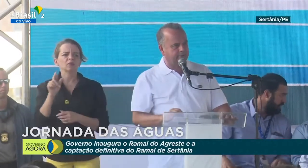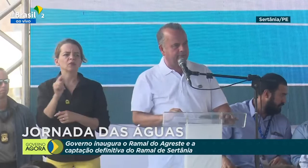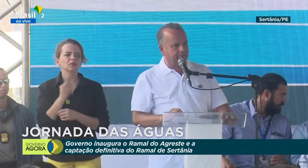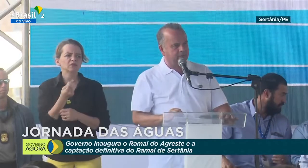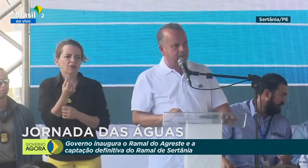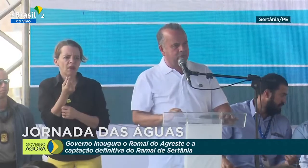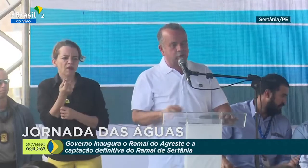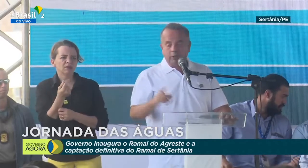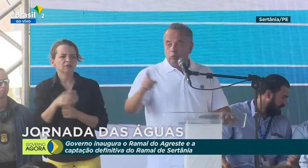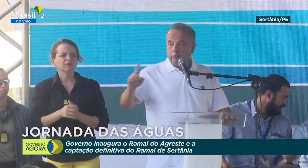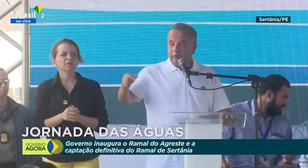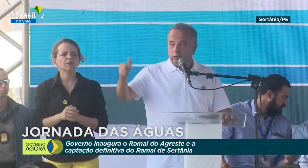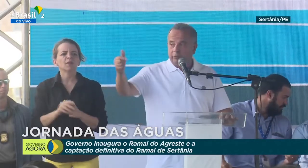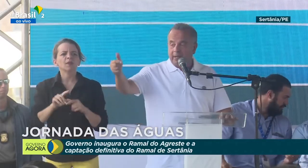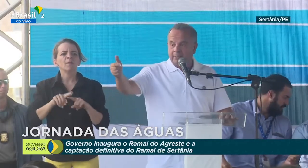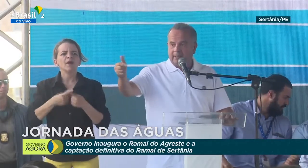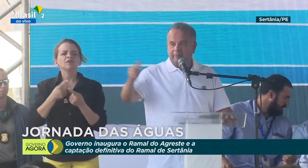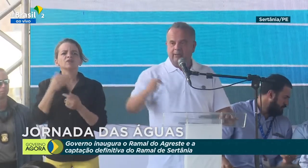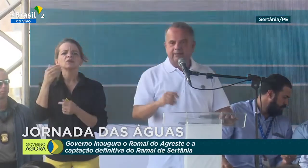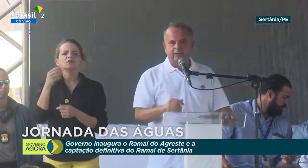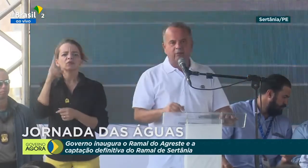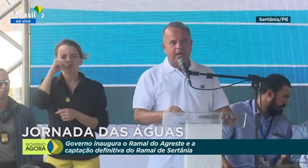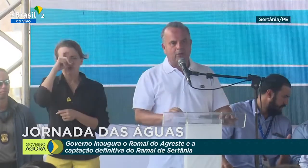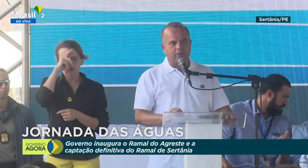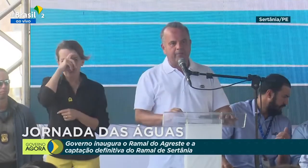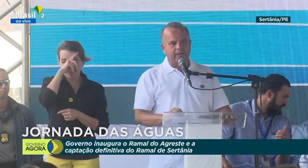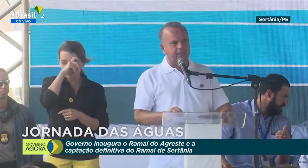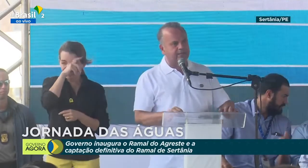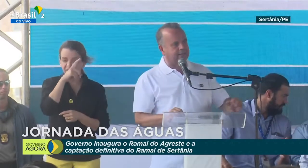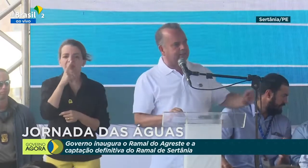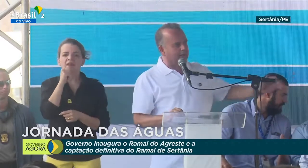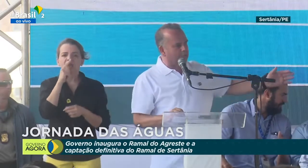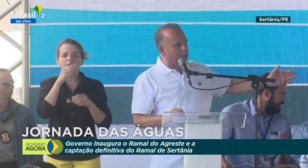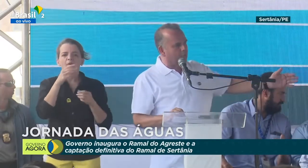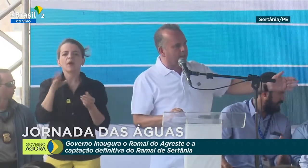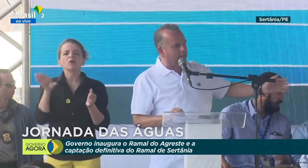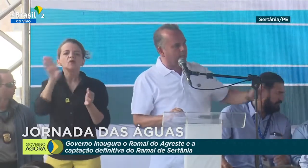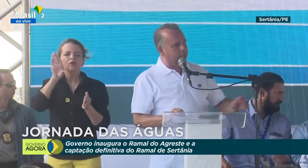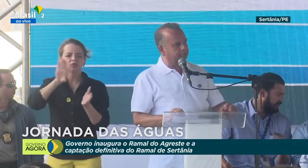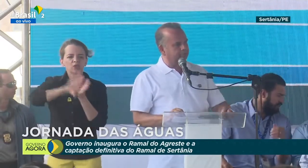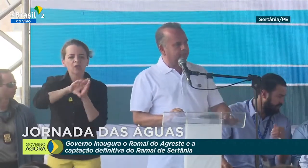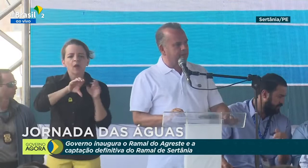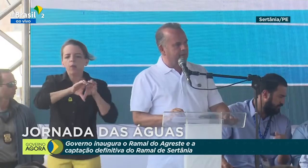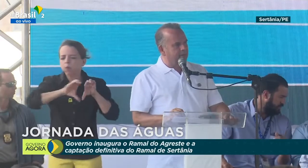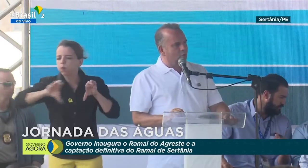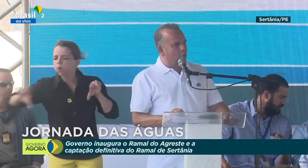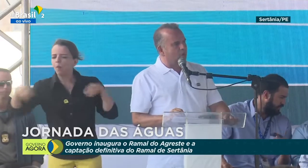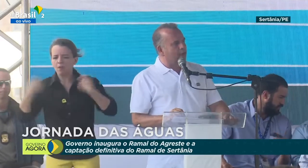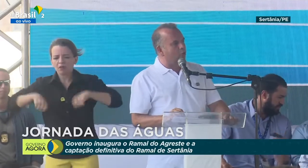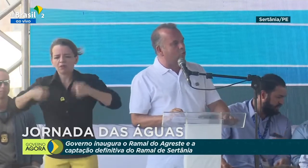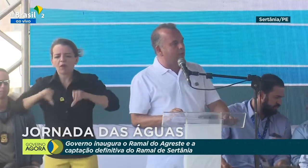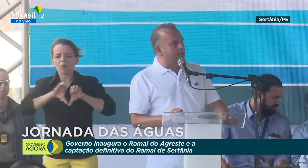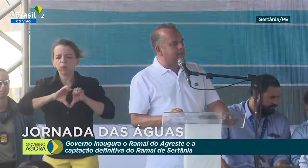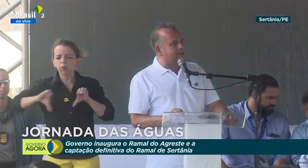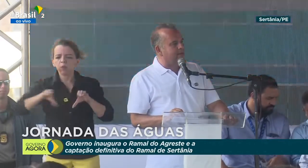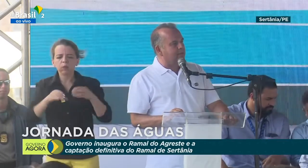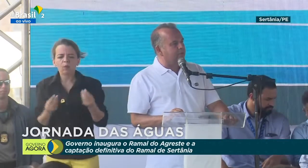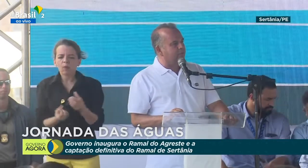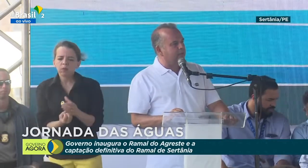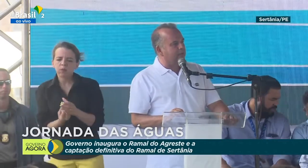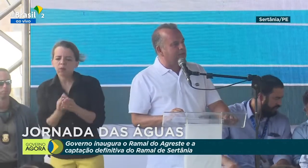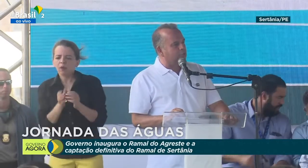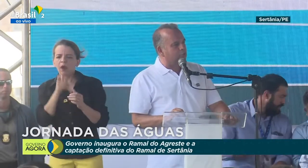1.300.000.000 de reais. Só que com dificuldade de captação de água, era necessário o canal. O canal começa